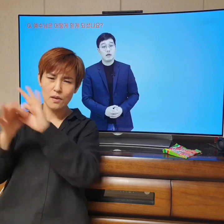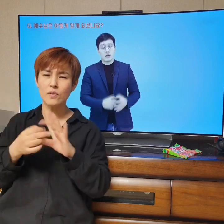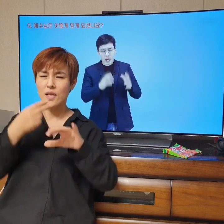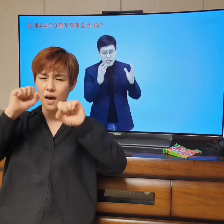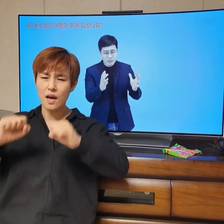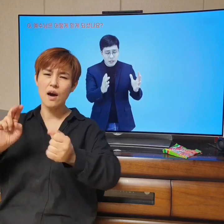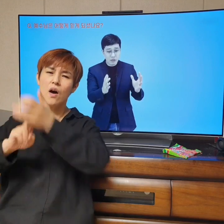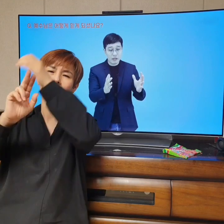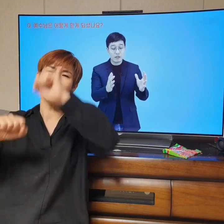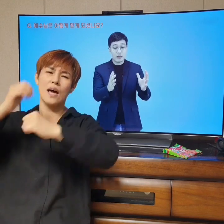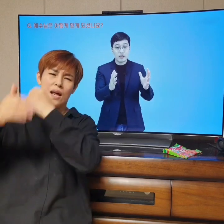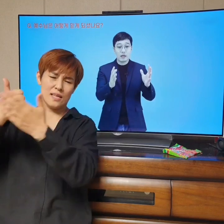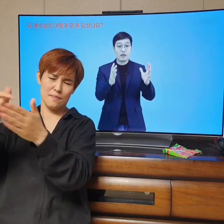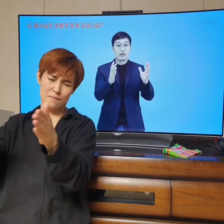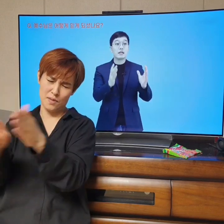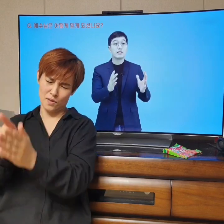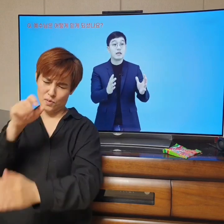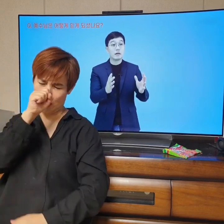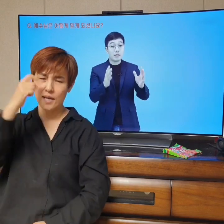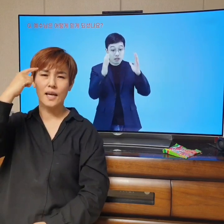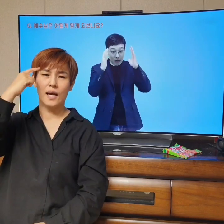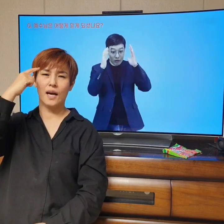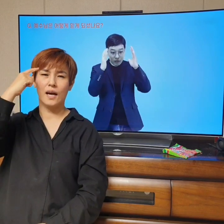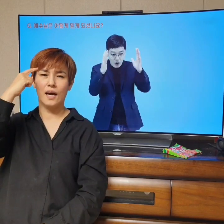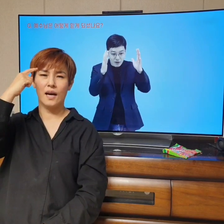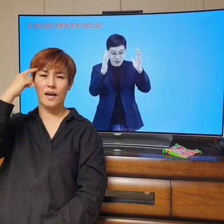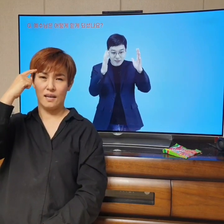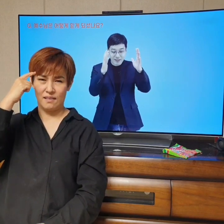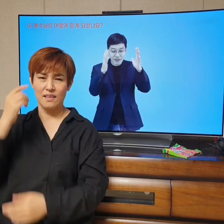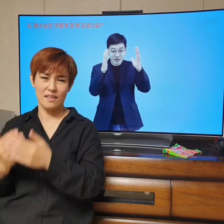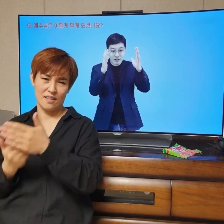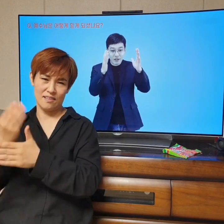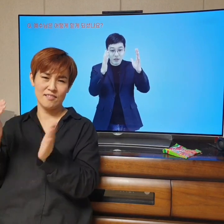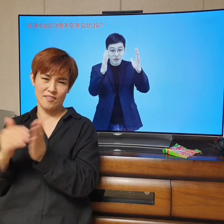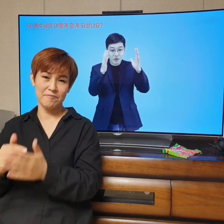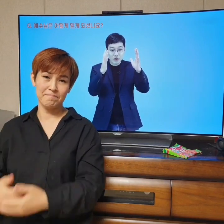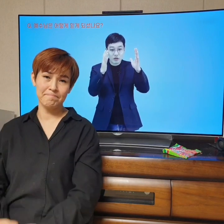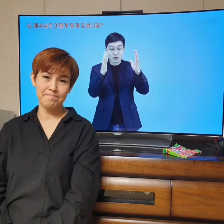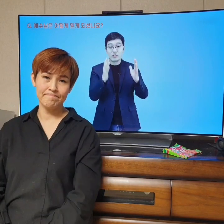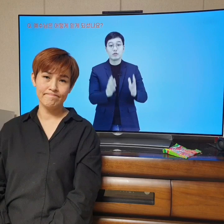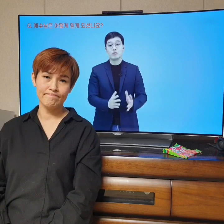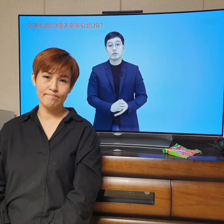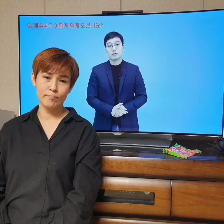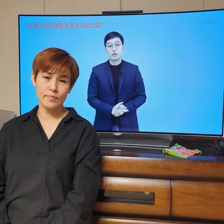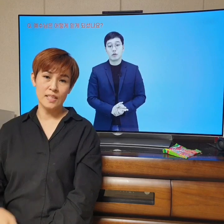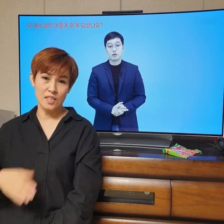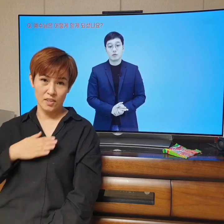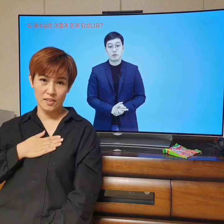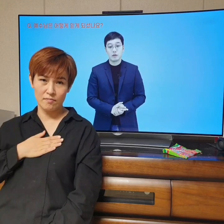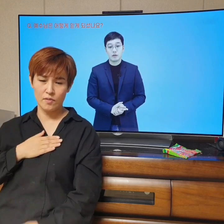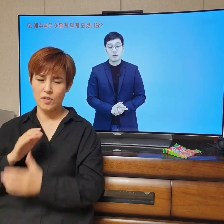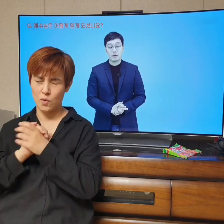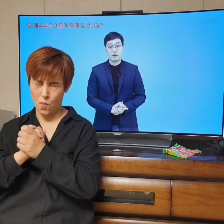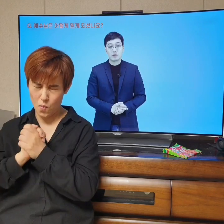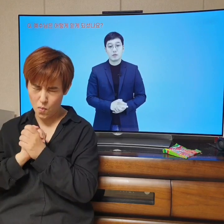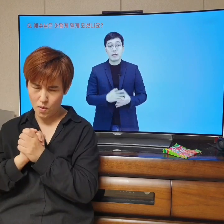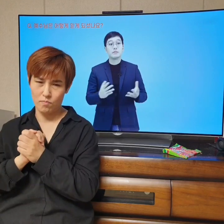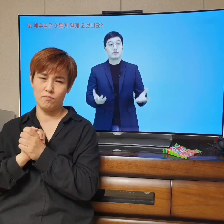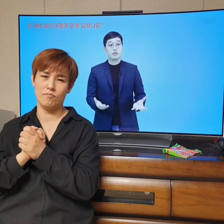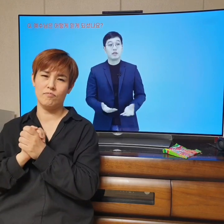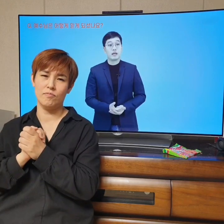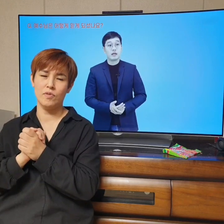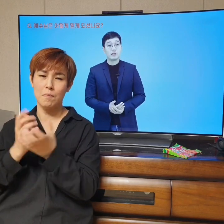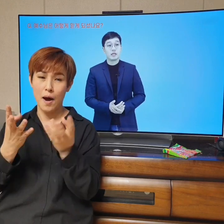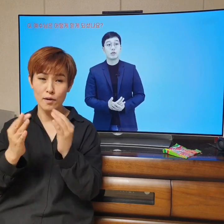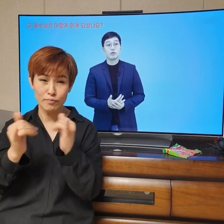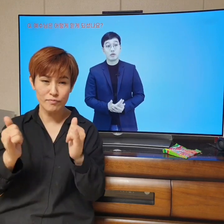않습니까? 그 하나님 믿어야 돼 라는 생각만 딱 저는 그것을 위해서 기도하고 또